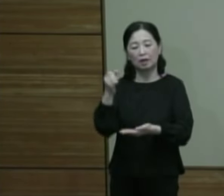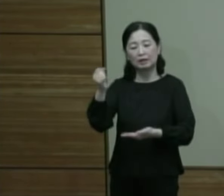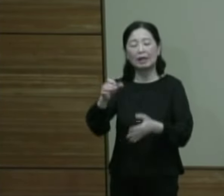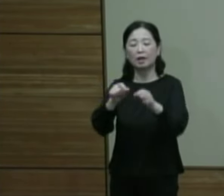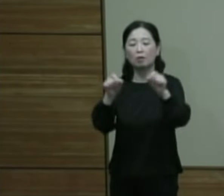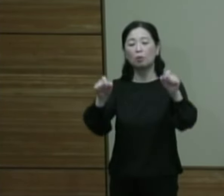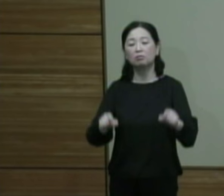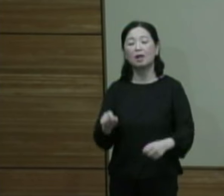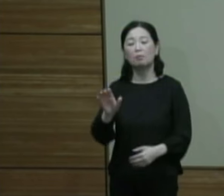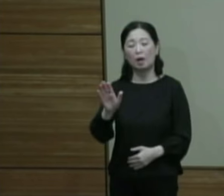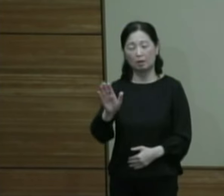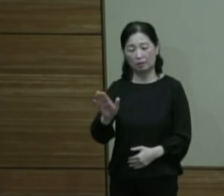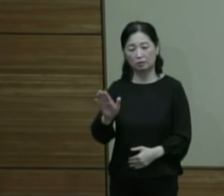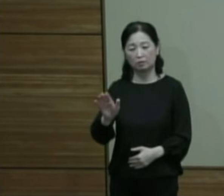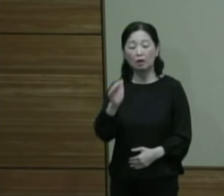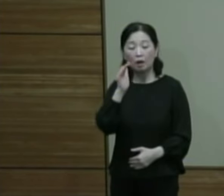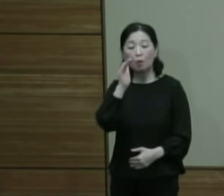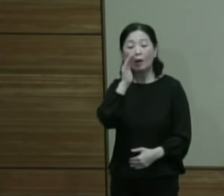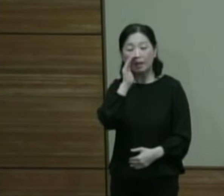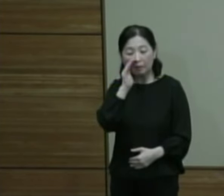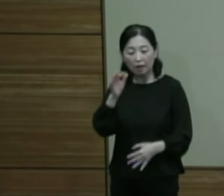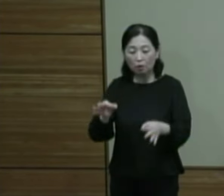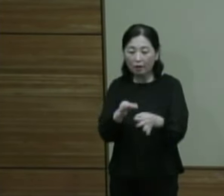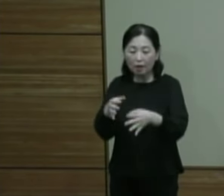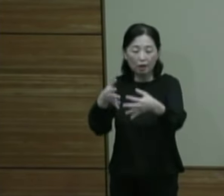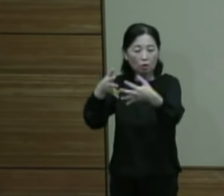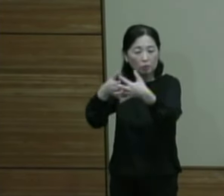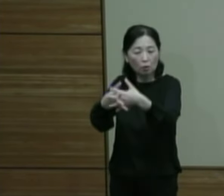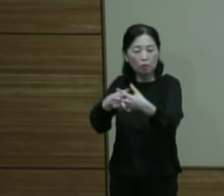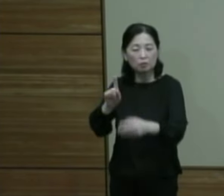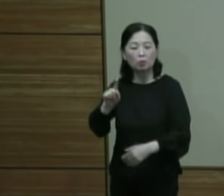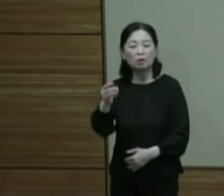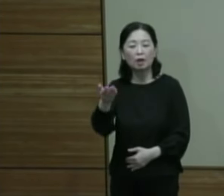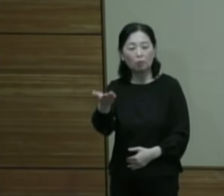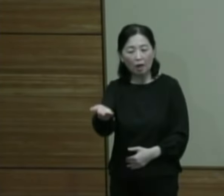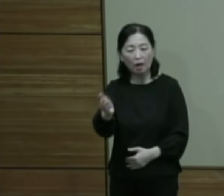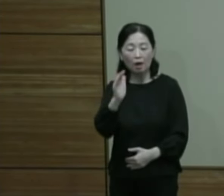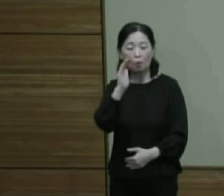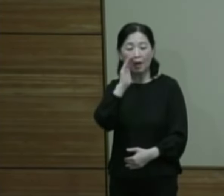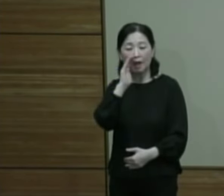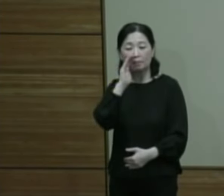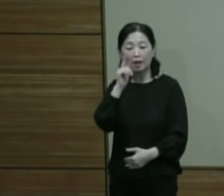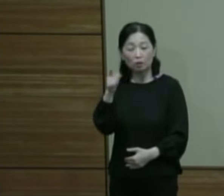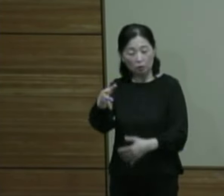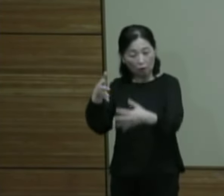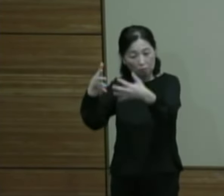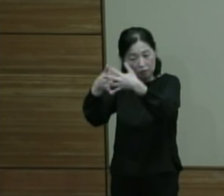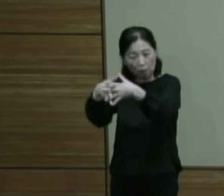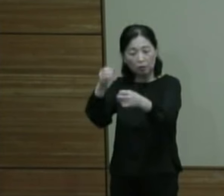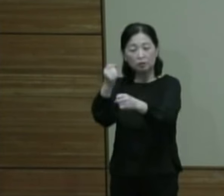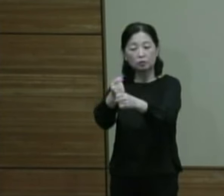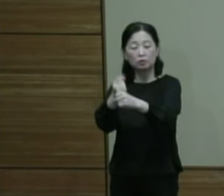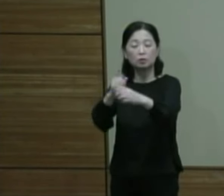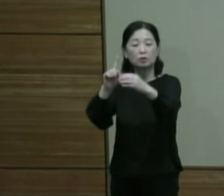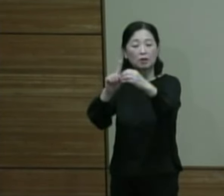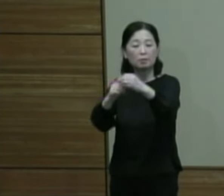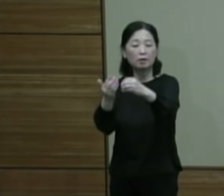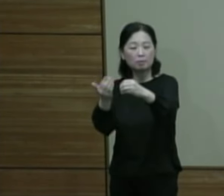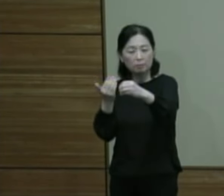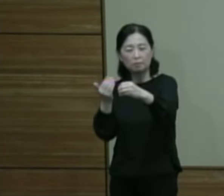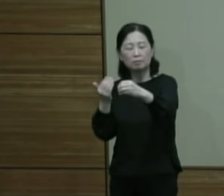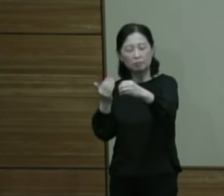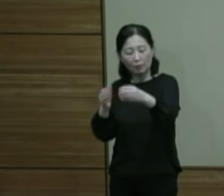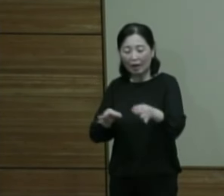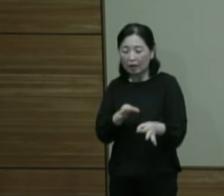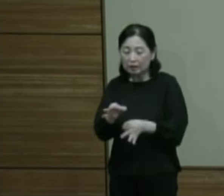その和歌山県の経済見通しをどうするのか、で和歌山県の経済見通しを作ることになれば当然和歌山県の財政見通